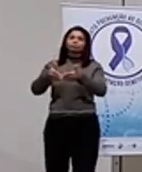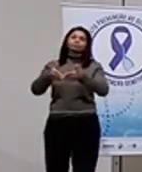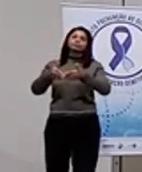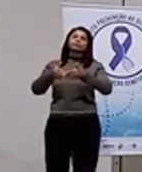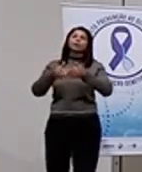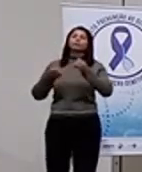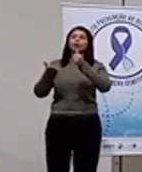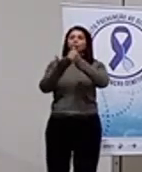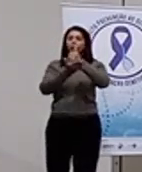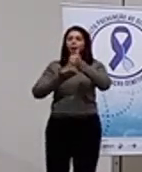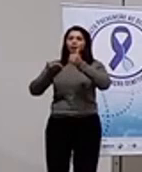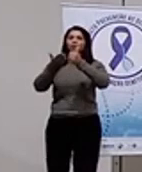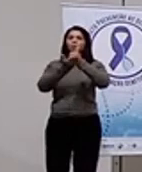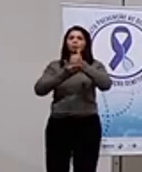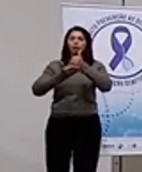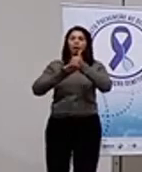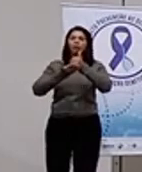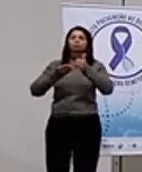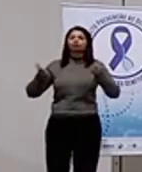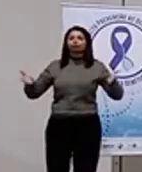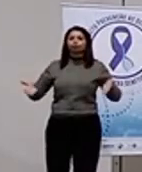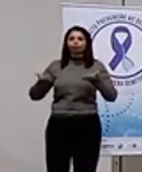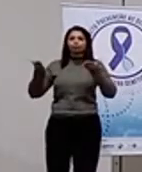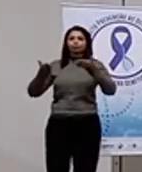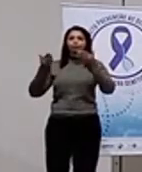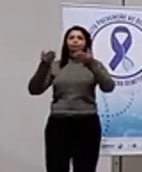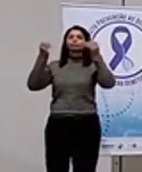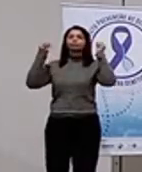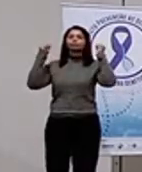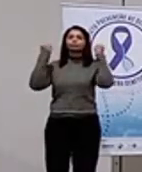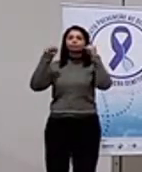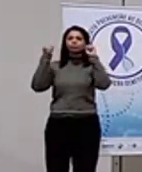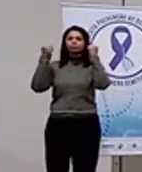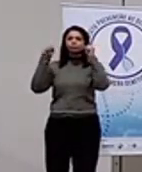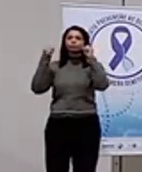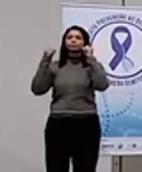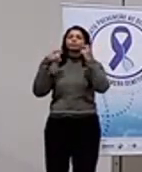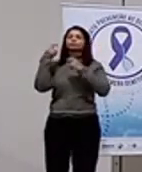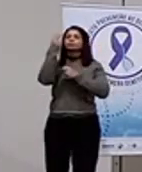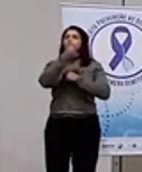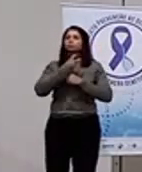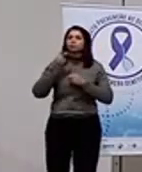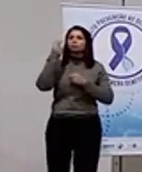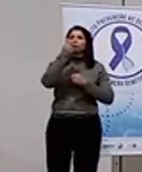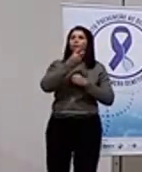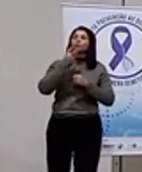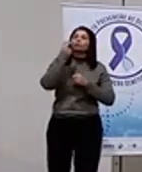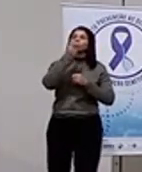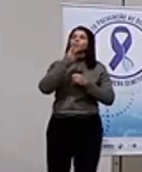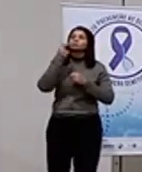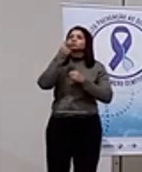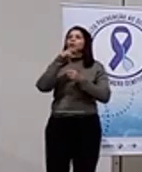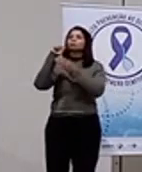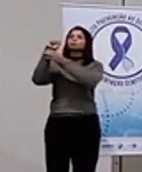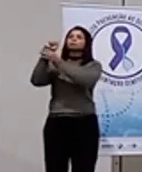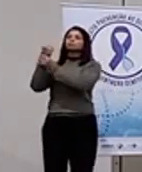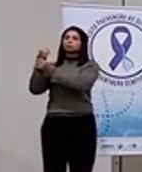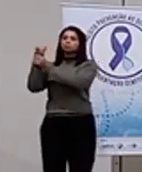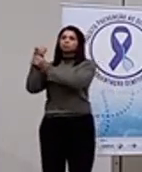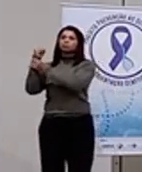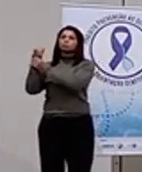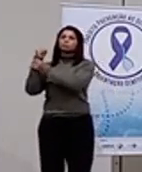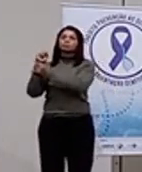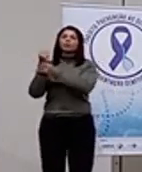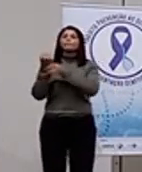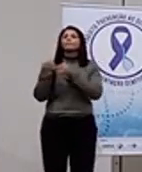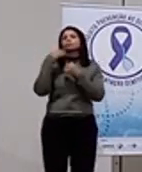Você tem um tratamento, claro, de reabilitação, fisioterapia, fono, TO, que é fundamental, certo? Mas o